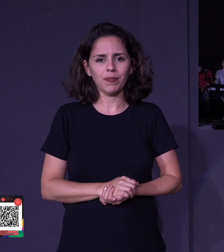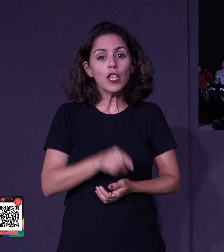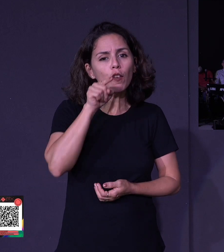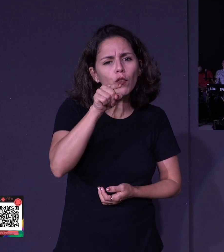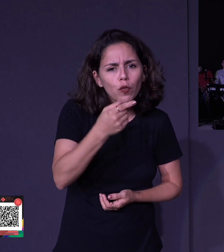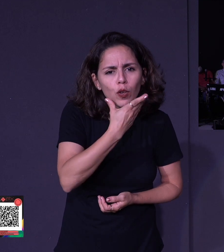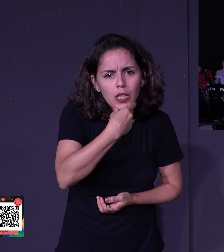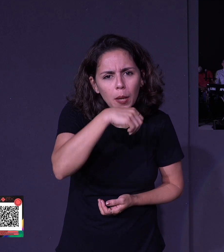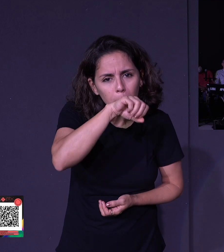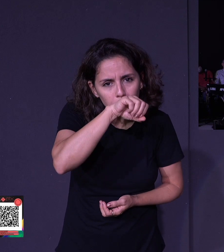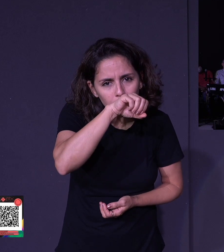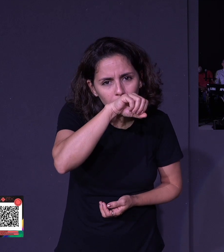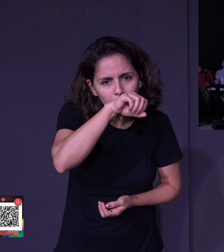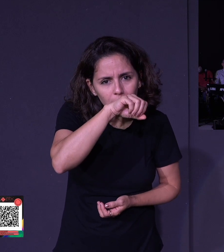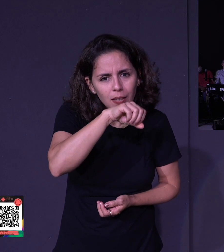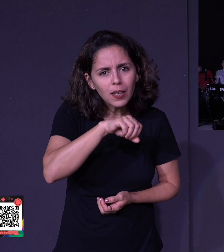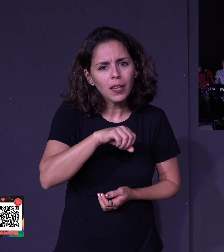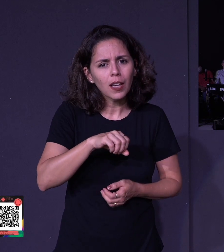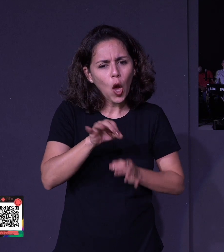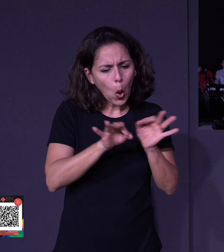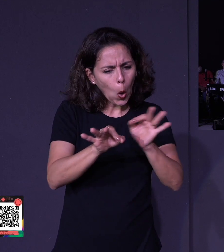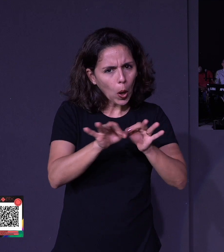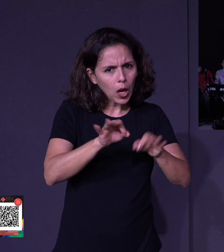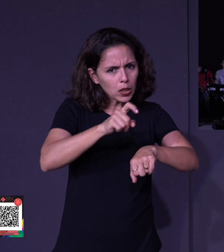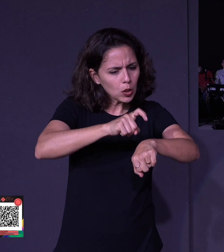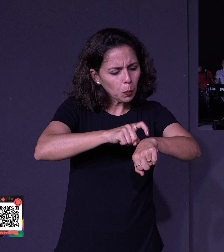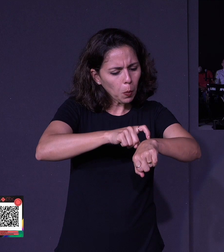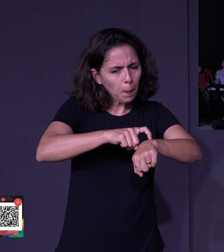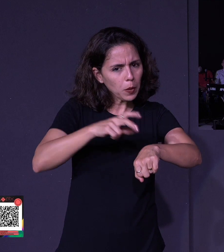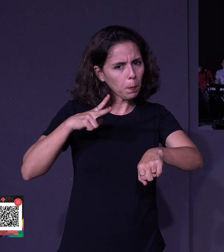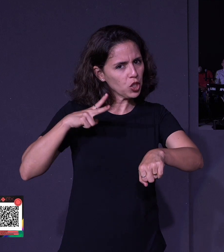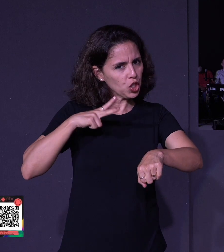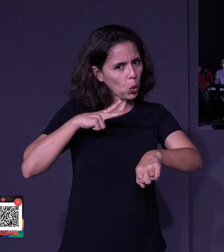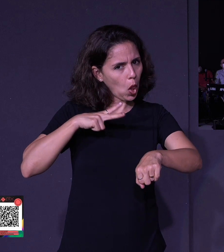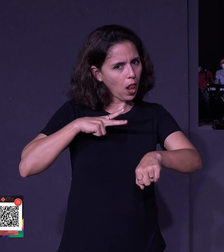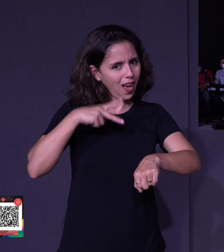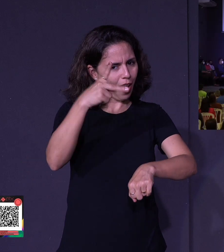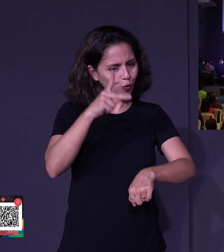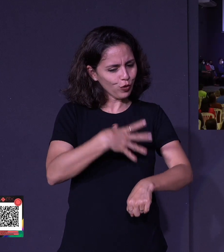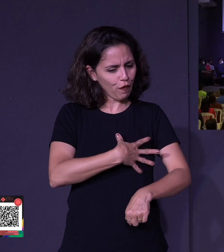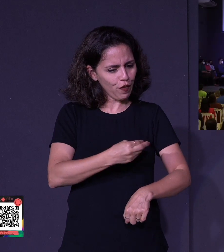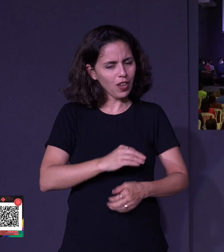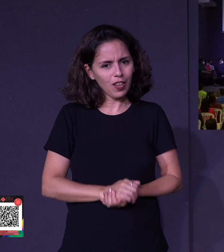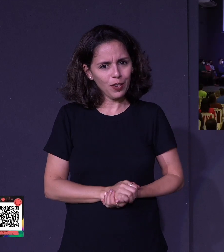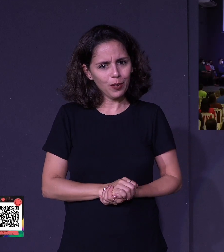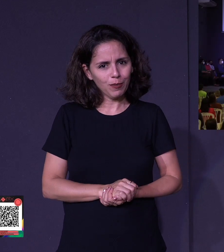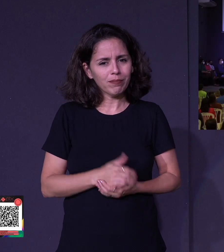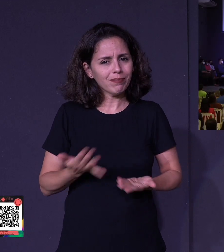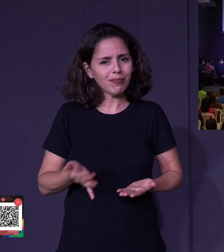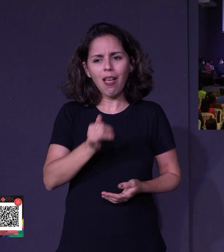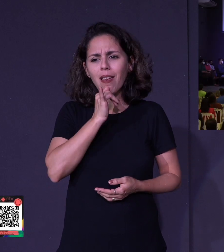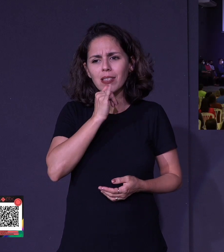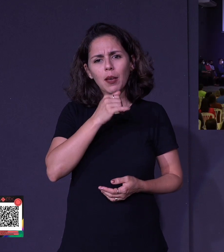Trate individualmente com seus filhos. Vá na McDonald's só com ele. E vá em algum momento só